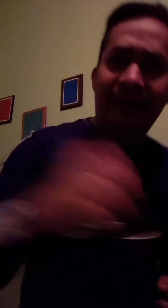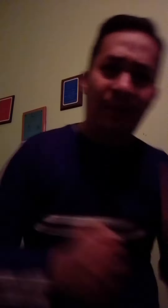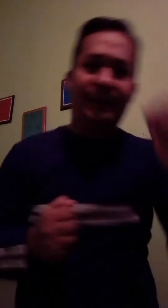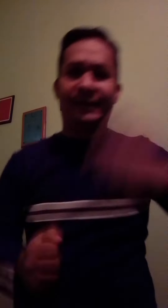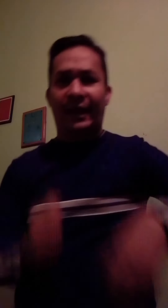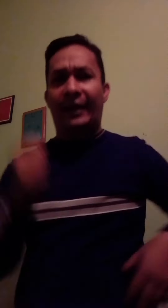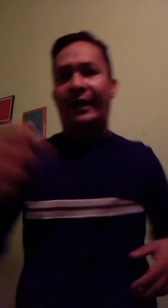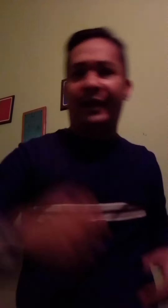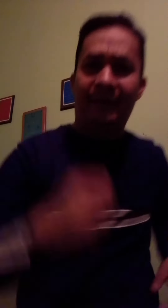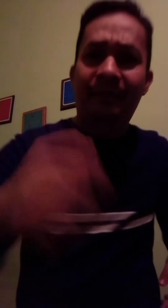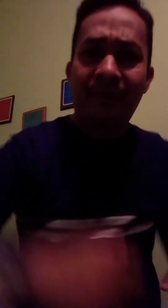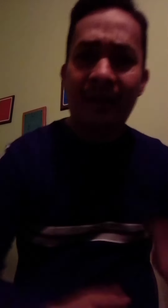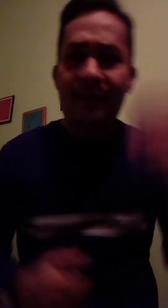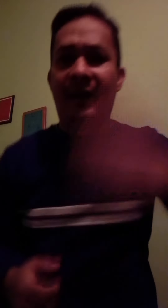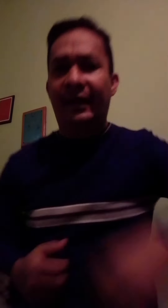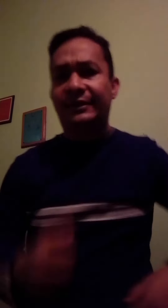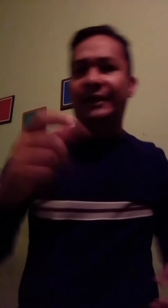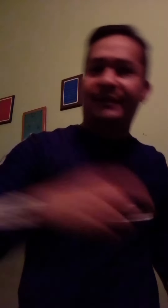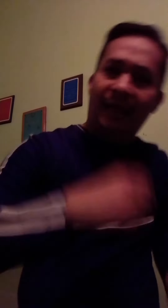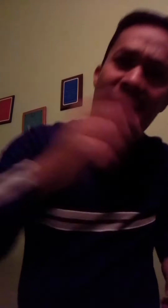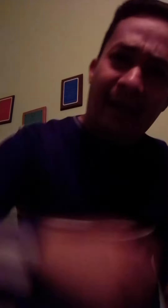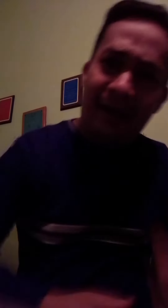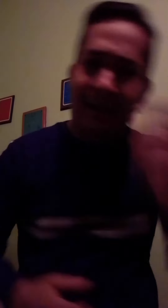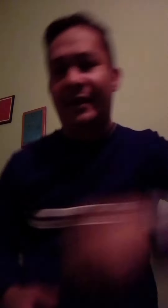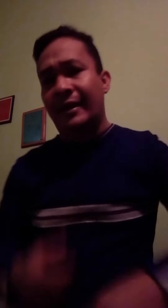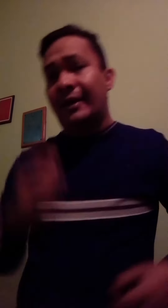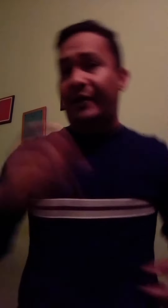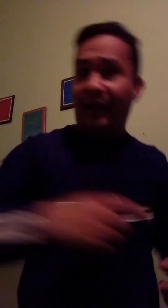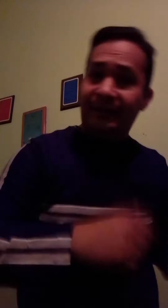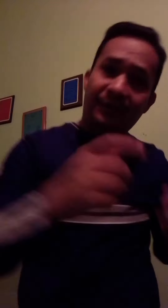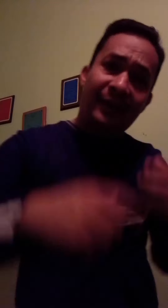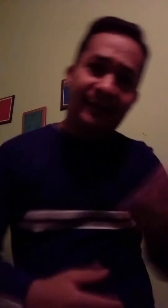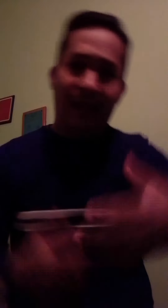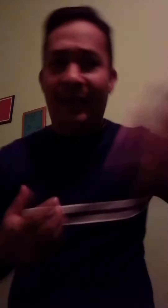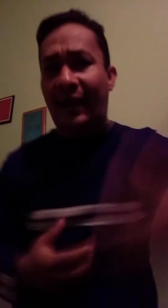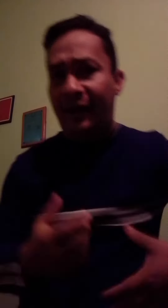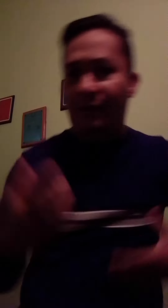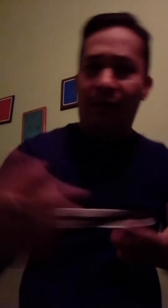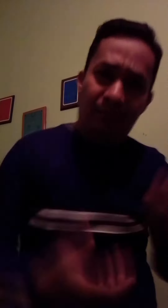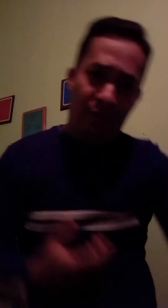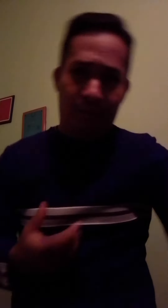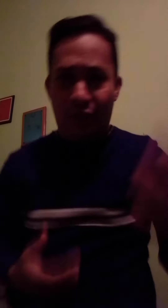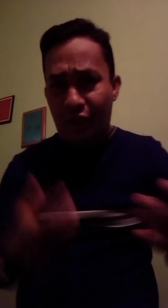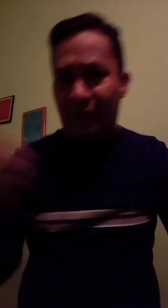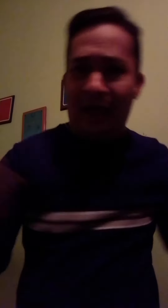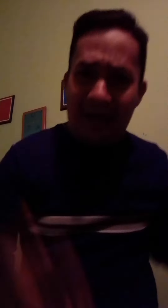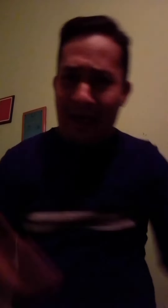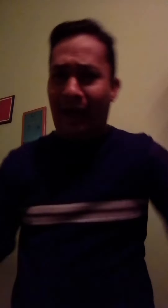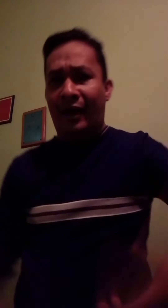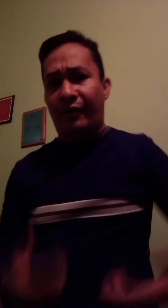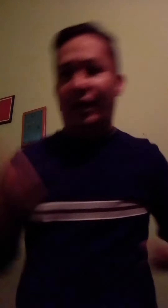Cristo es el Rey, Cristo es el Rey, Cristo es el Rey de mi vida, de